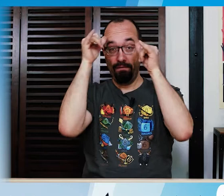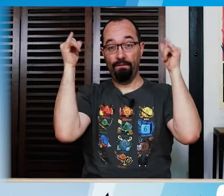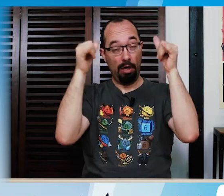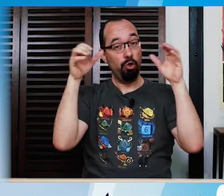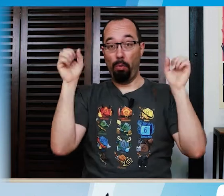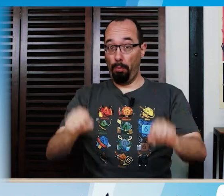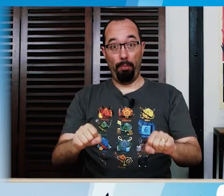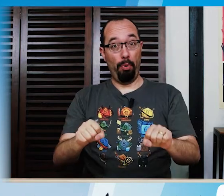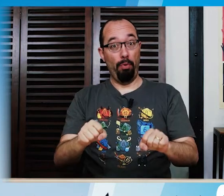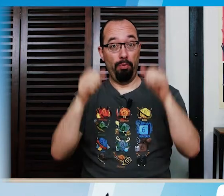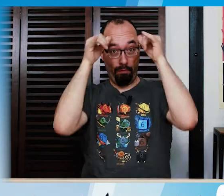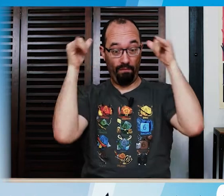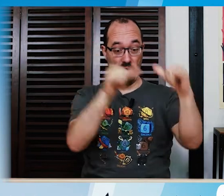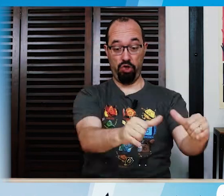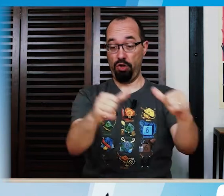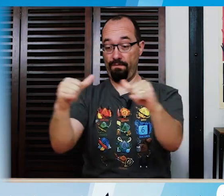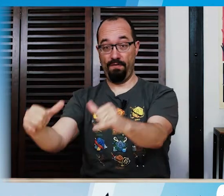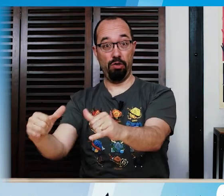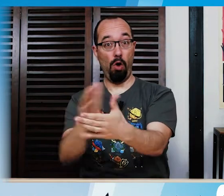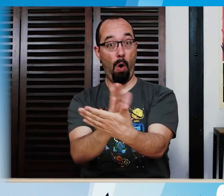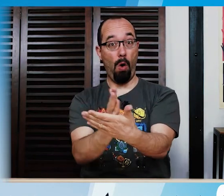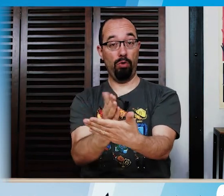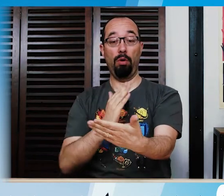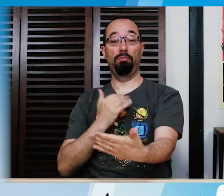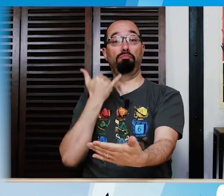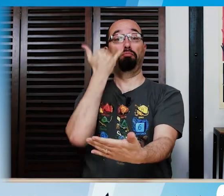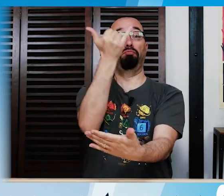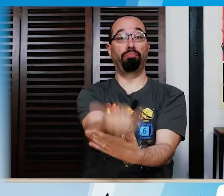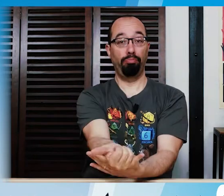du troupeau entre 2 autres vaches. Par exemple,